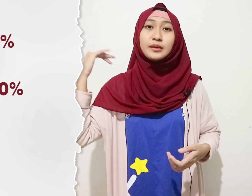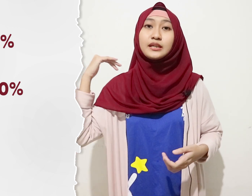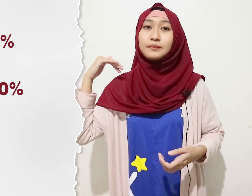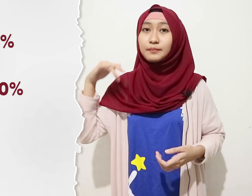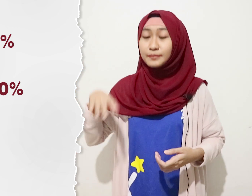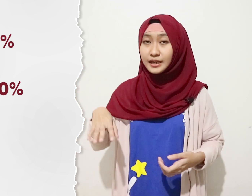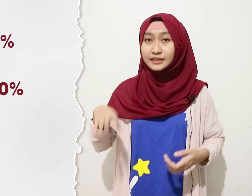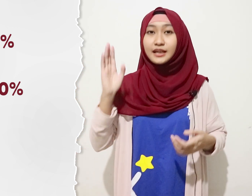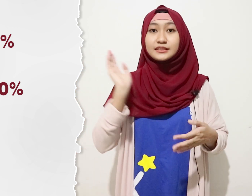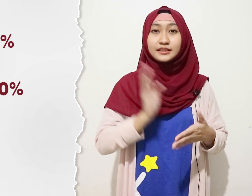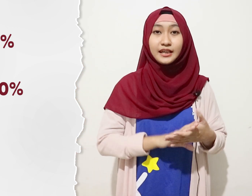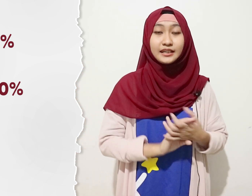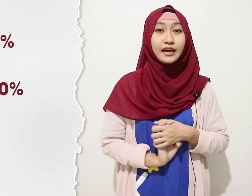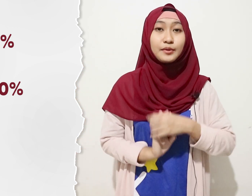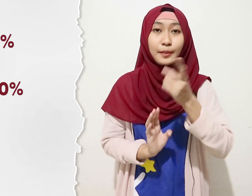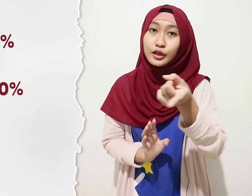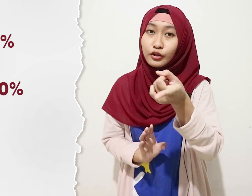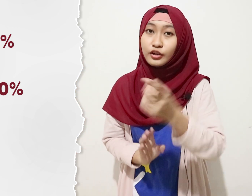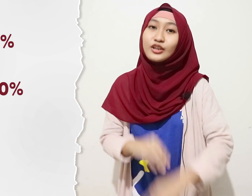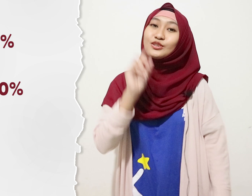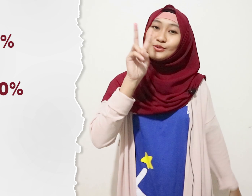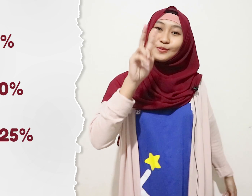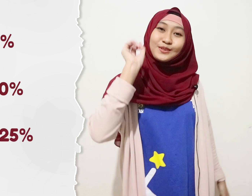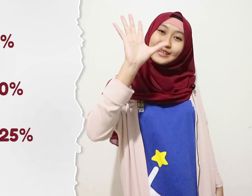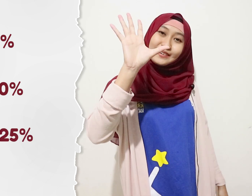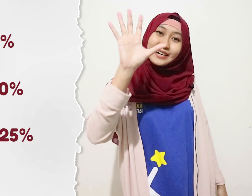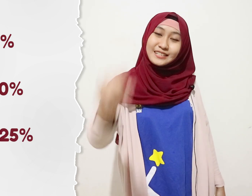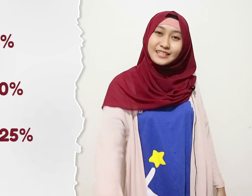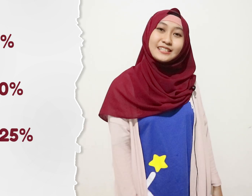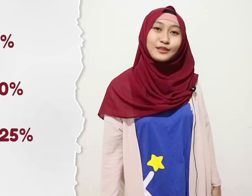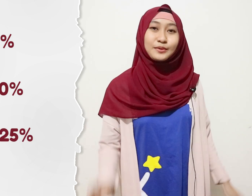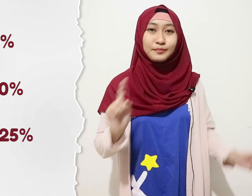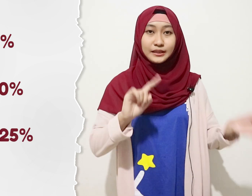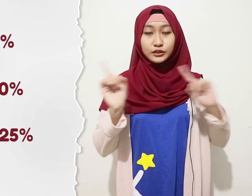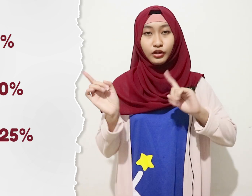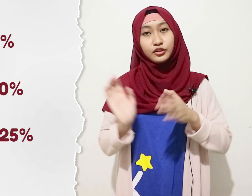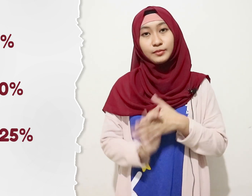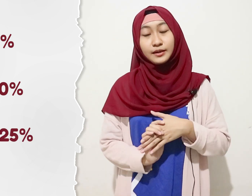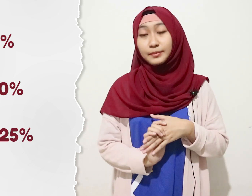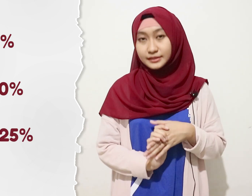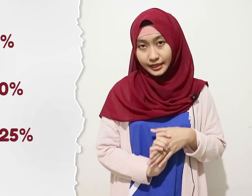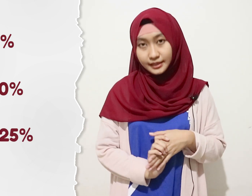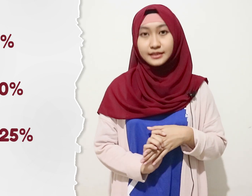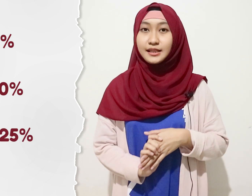dibagi 4, hasilnya adalah berapa? Ayo, 25. Jadi 1/4 itu kalau diubah ke persen, hasilnya